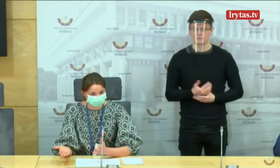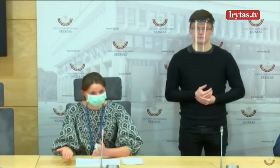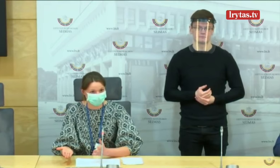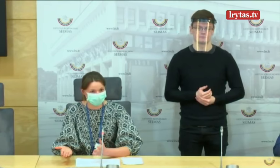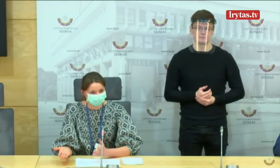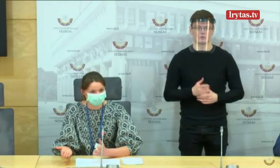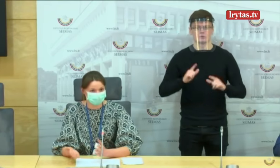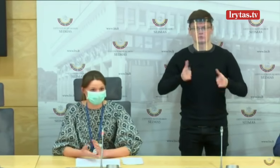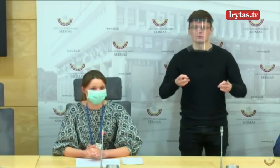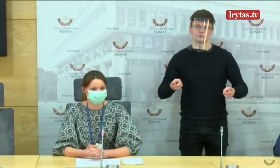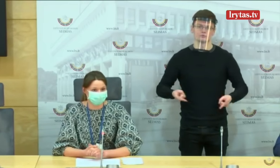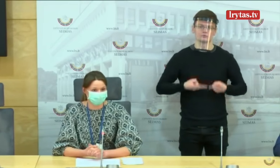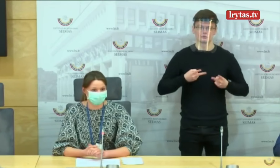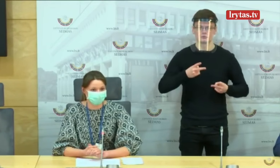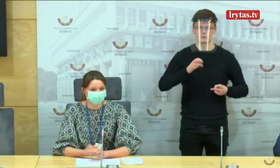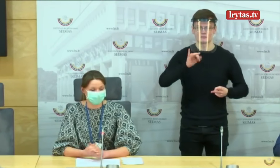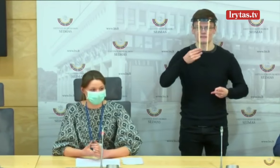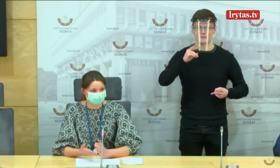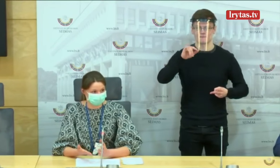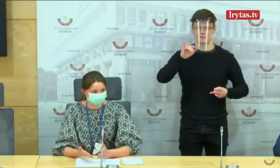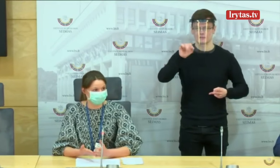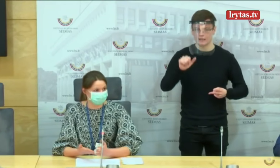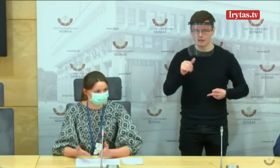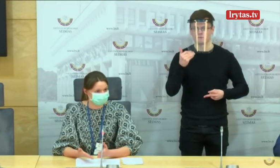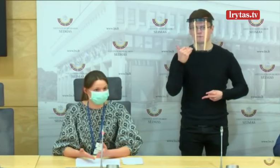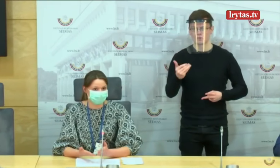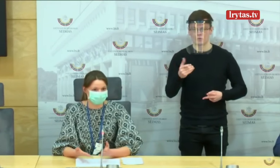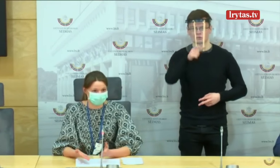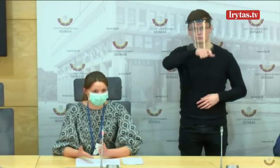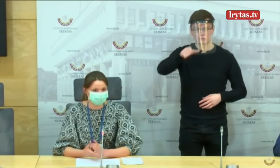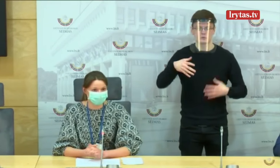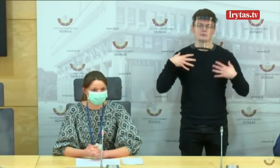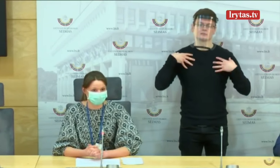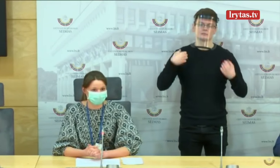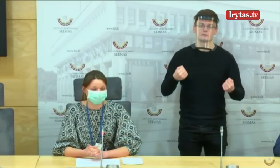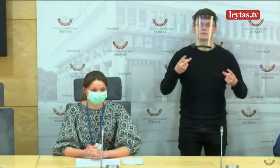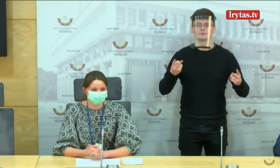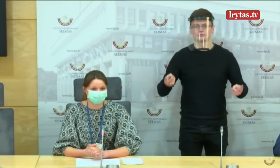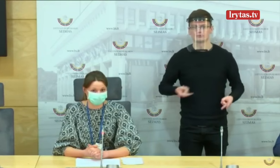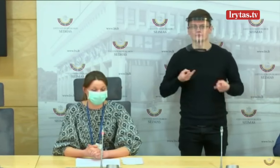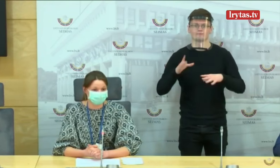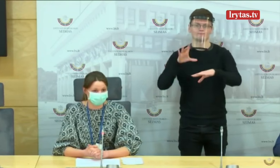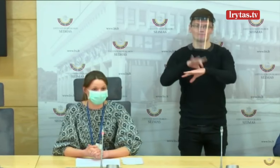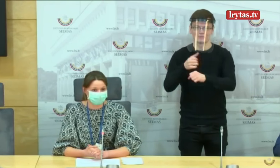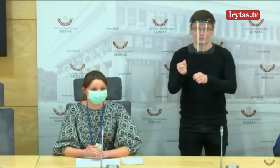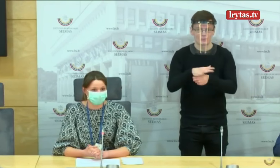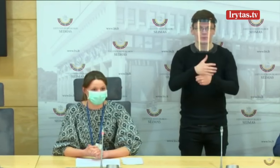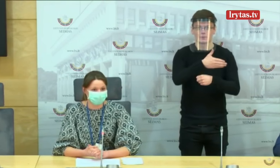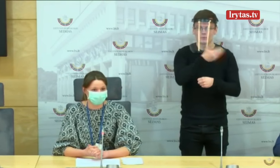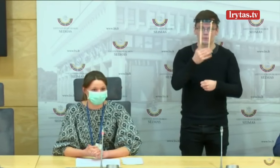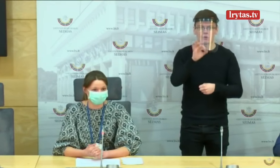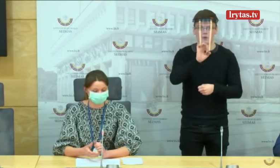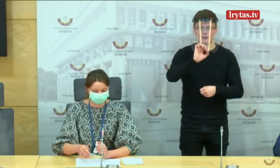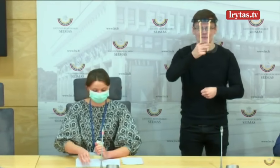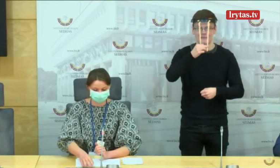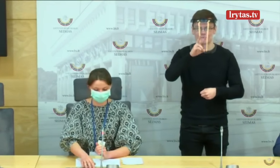kad VŠI Senevita pacientai vis dėlto yra sveiki, jiems nėra aptiktas virusas, na, dėl antavilių tikrai labai